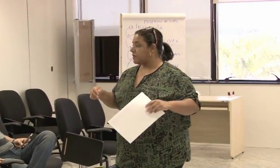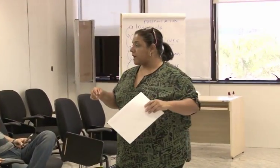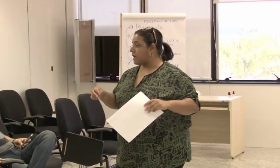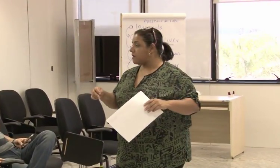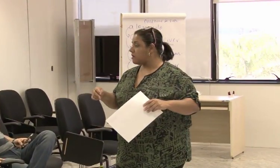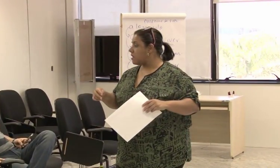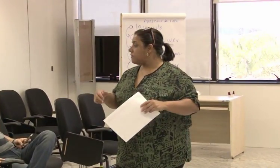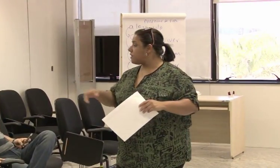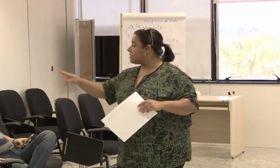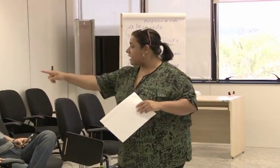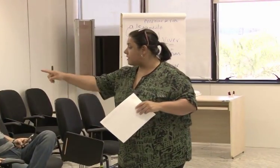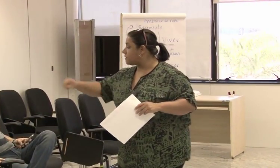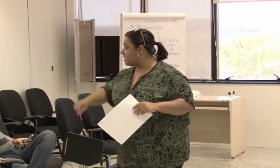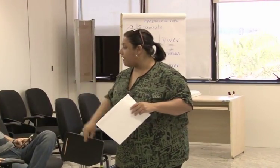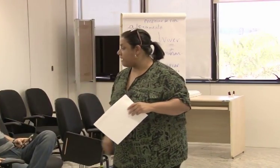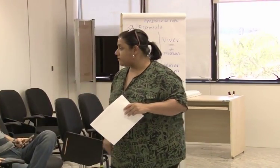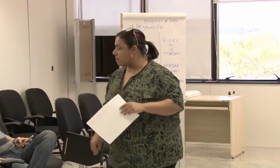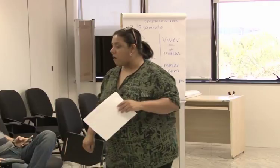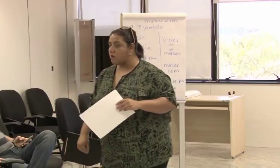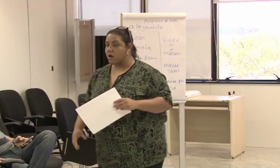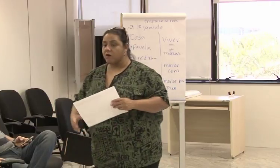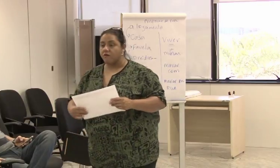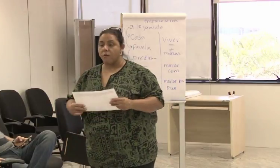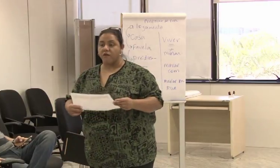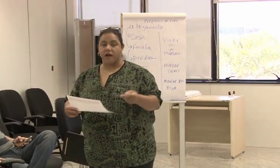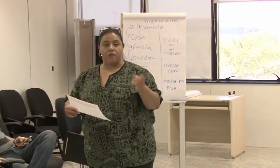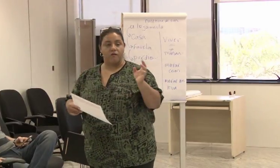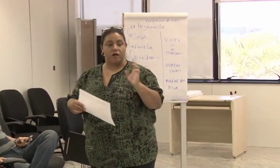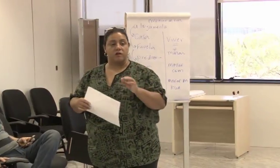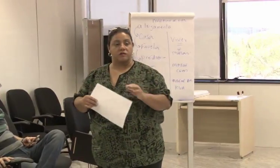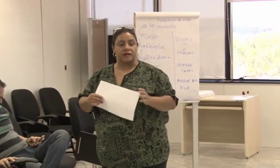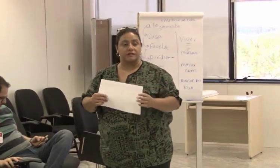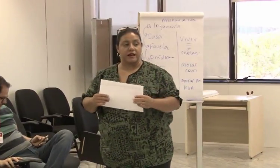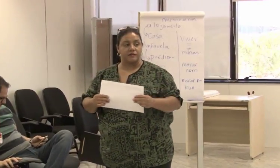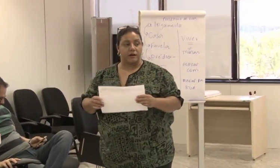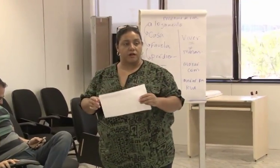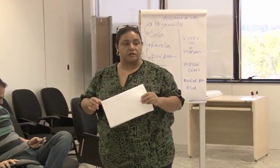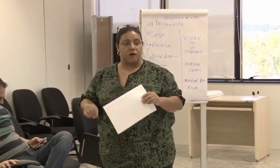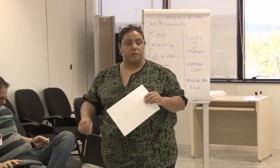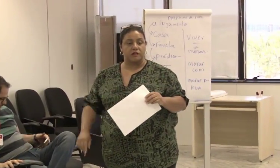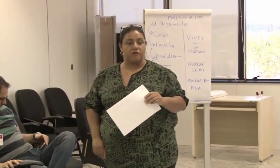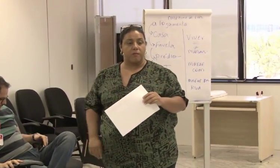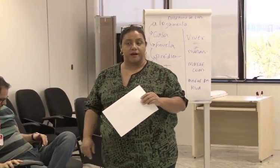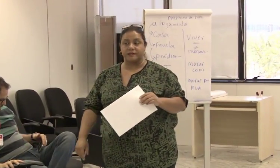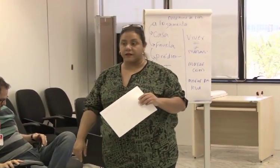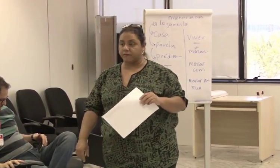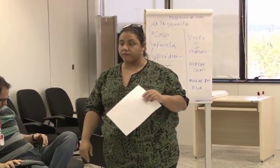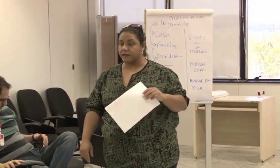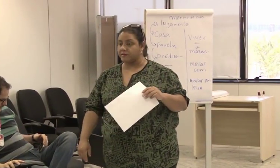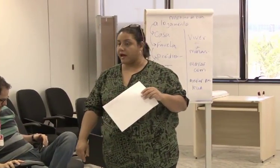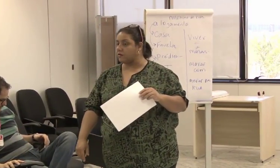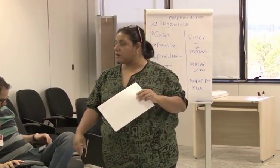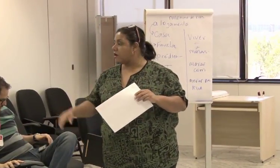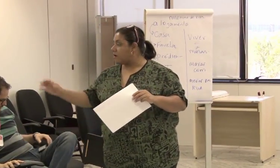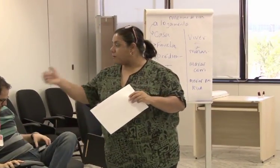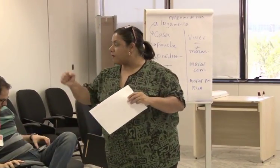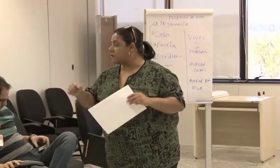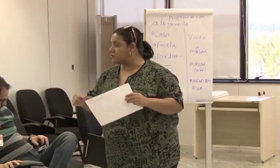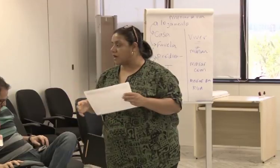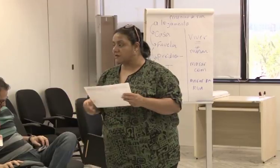É? Então tá, então você vai, tá bom? Vamos ver quais vão ser as 3 melhores formas que vão aparecer, tá certo? Podem juntar, vocês têm